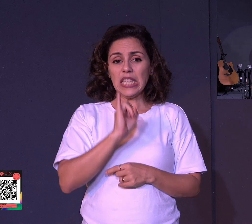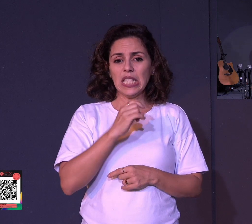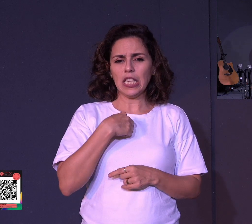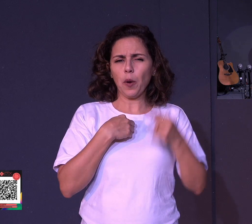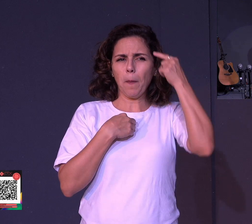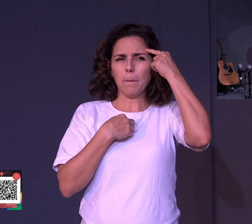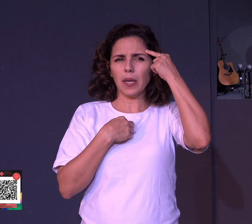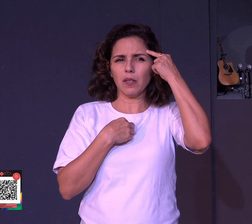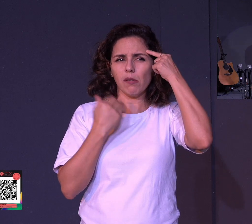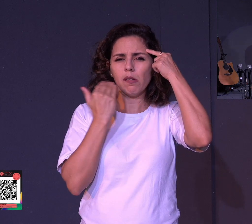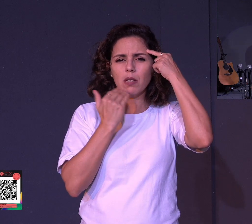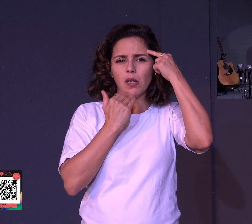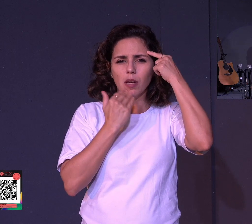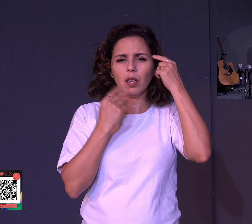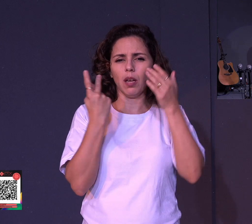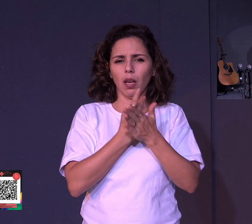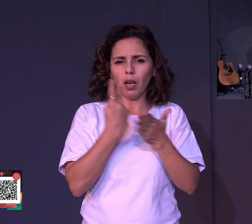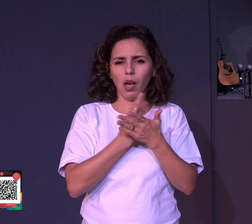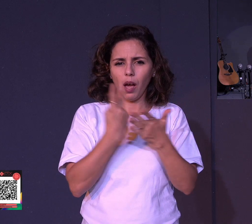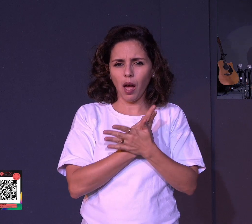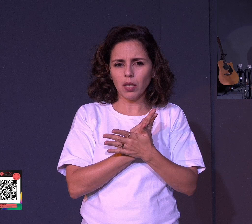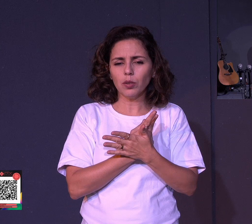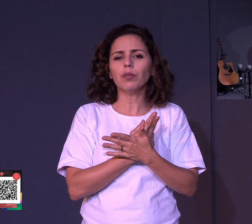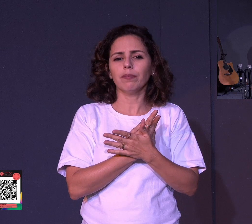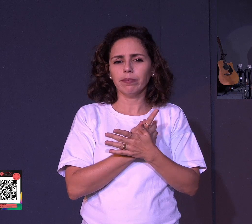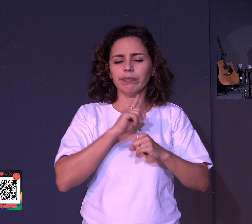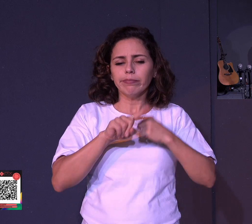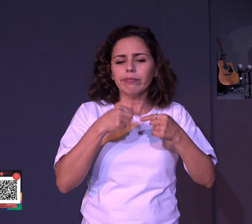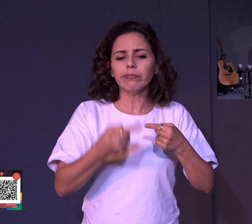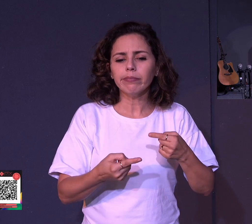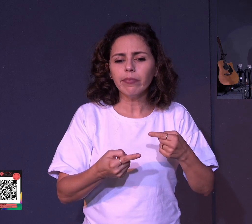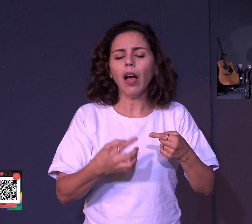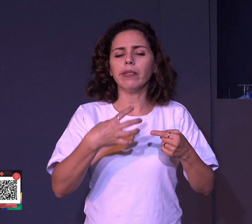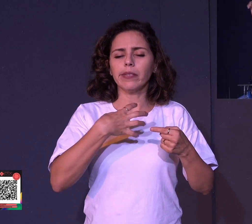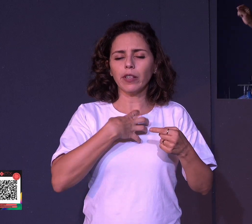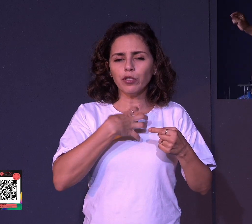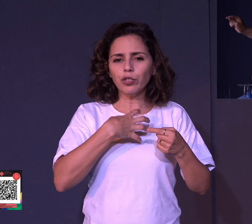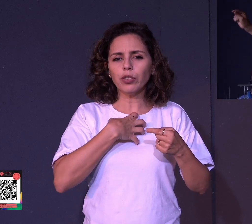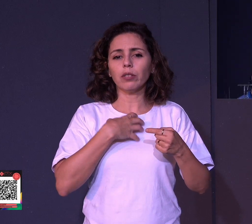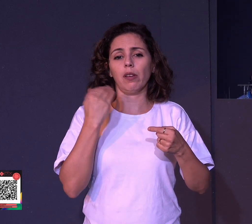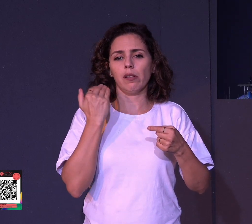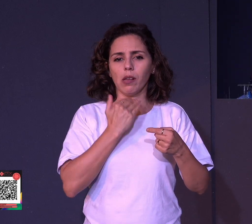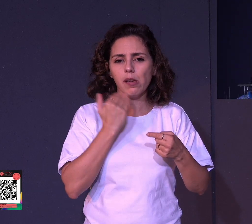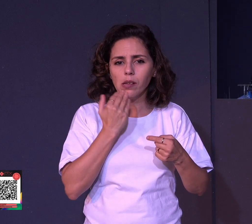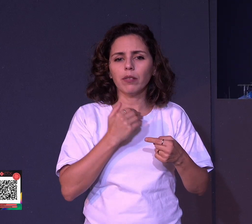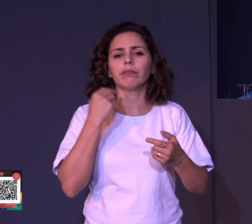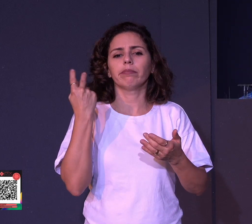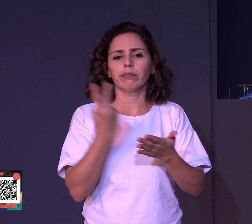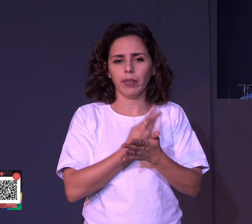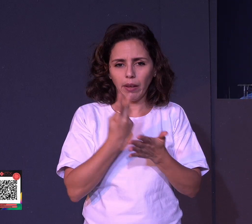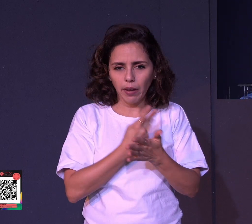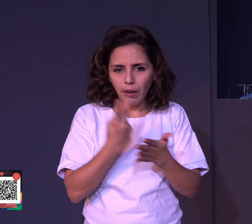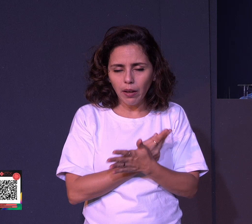sentimentos errados. É por isso que 2 Coríntios 10:5, Paulo ensina que todo pensamento